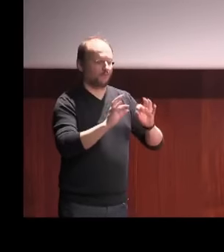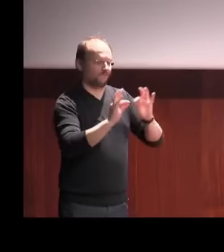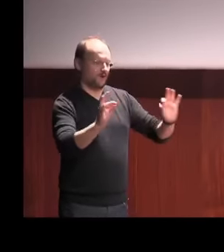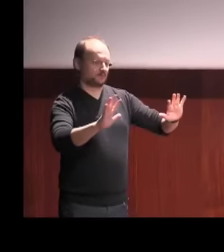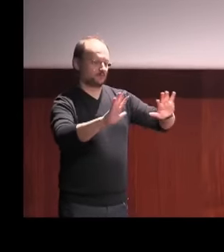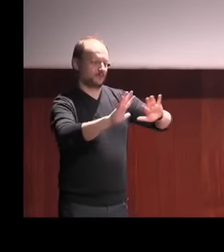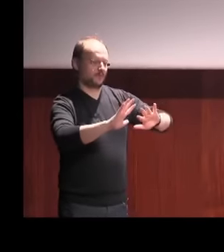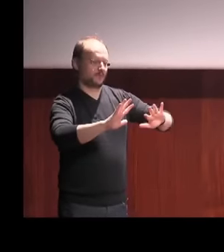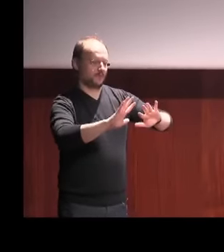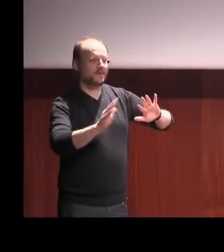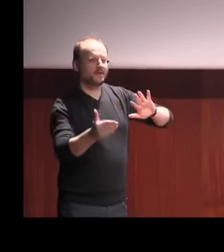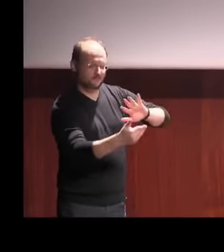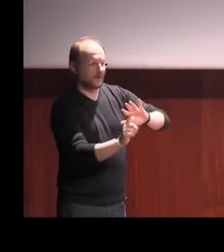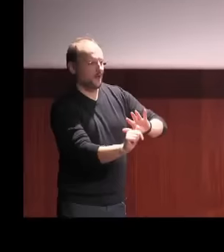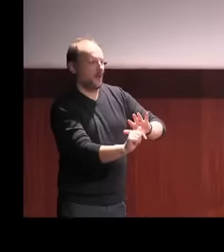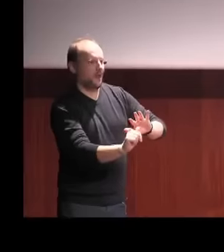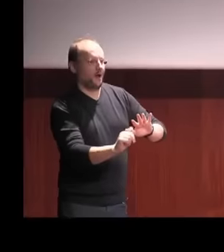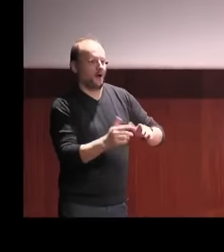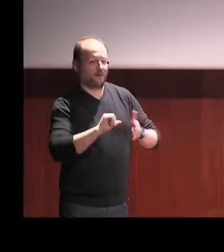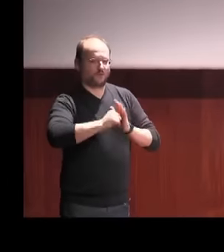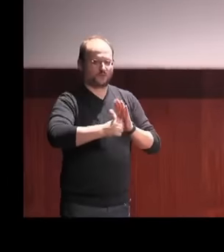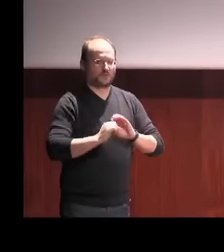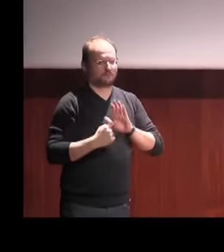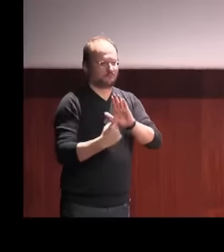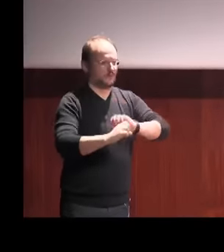langue porteuse de l'identité des sourds.